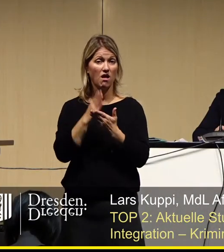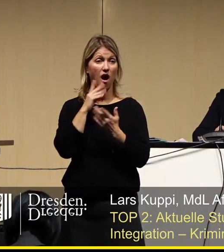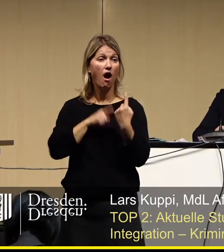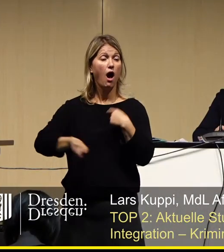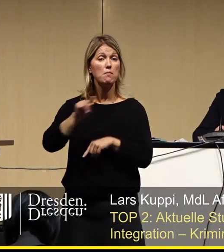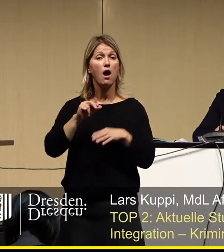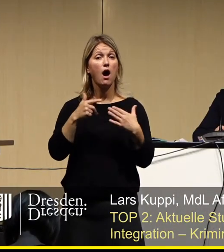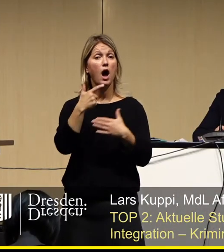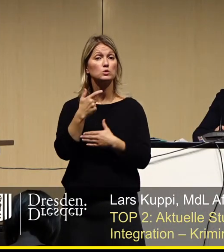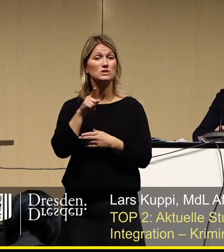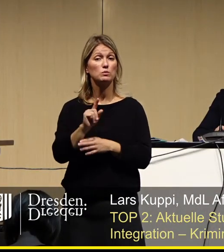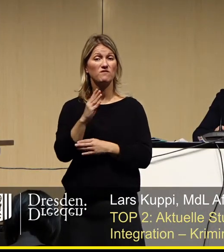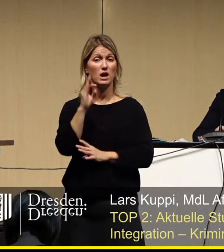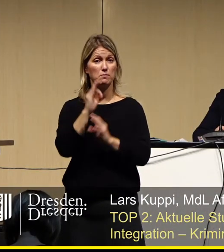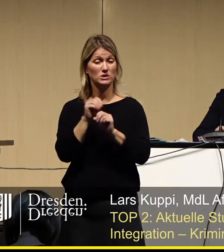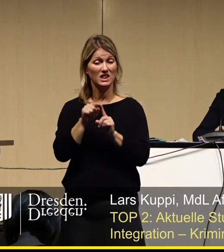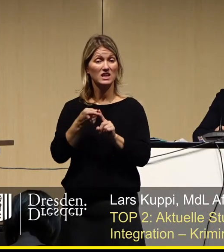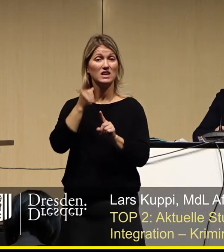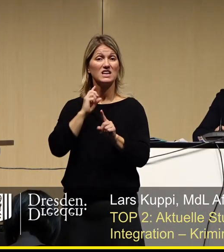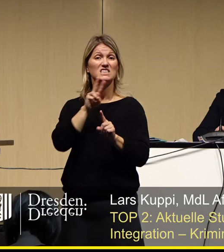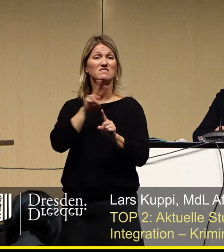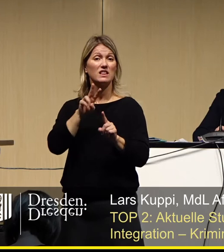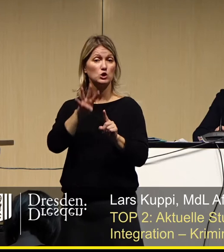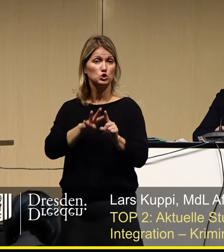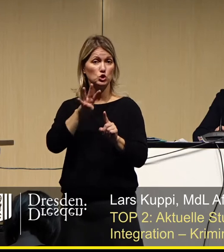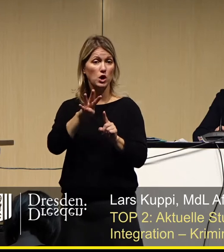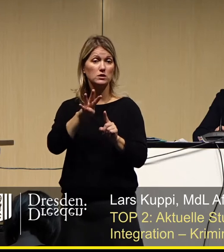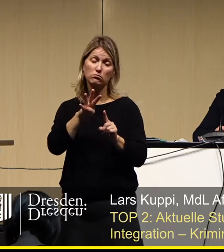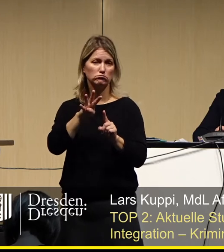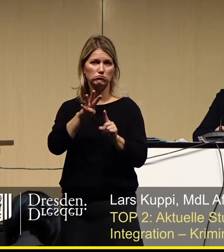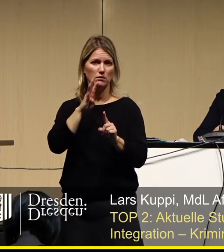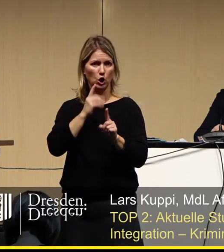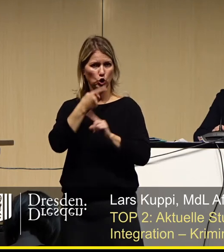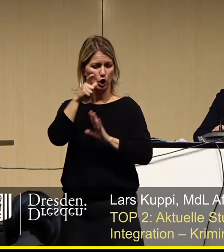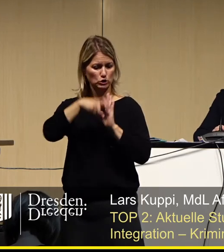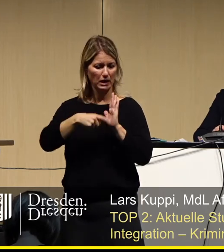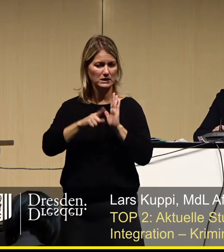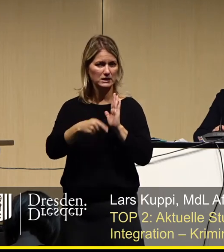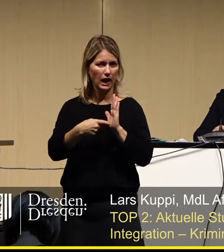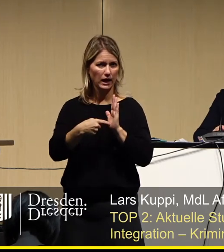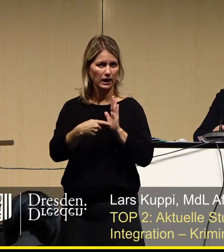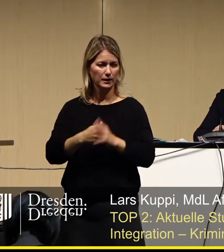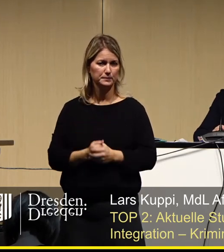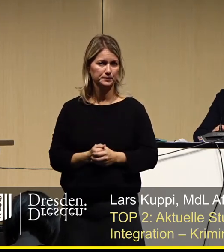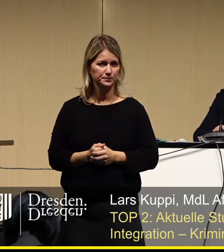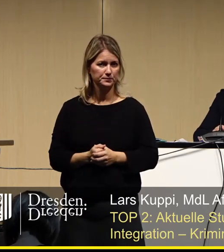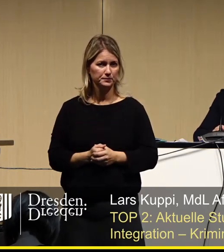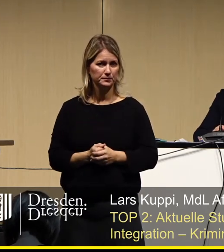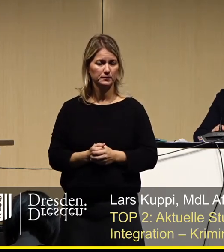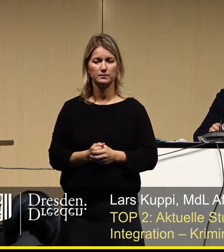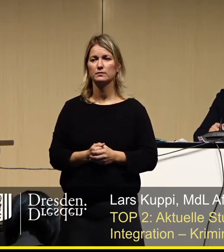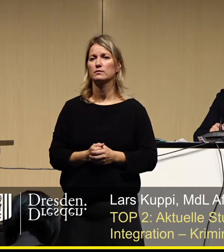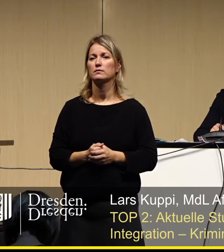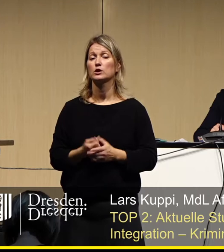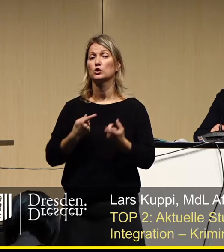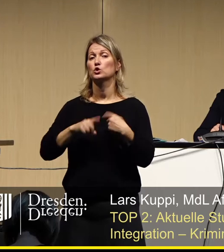der Tatverdächtigen im Jahr 2019 keinen deutschen Pass. So die polizeiliche Kriminalstatistik.